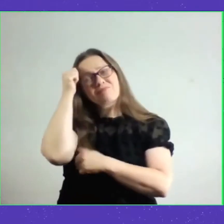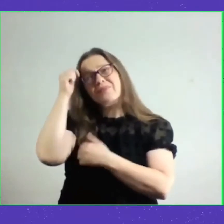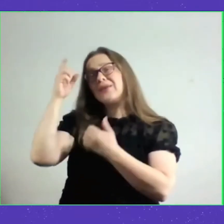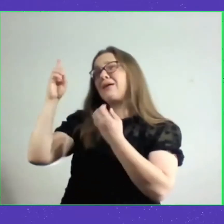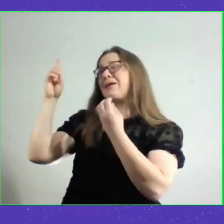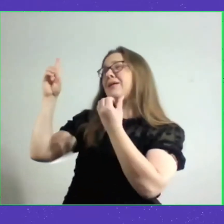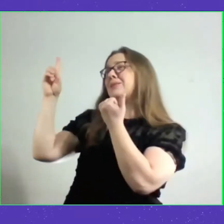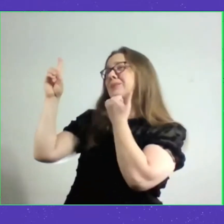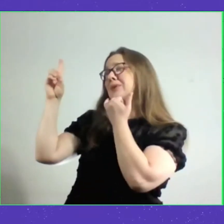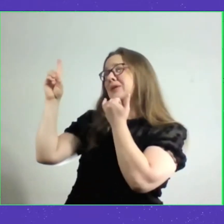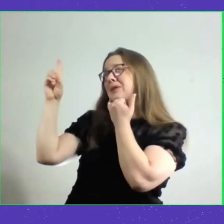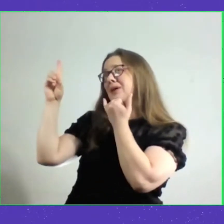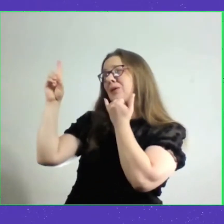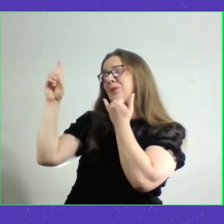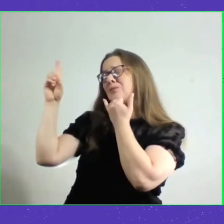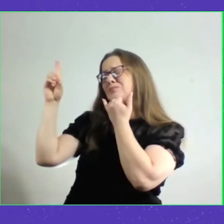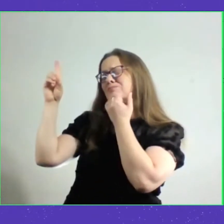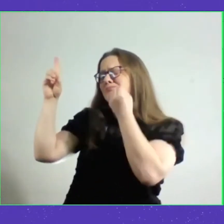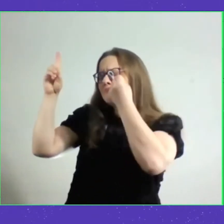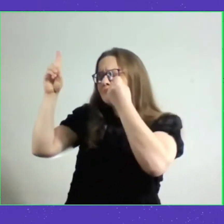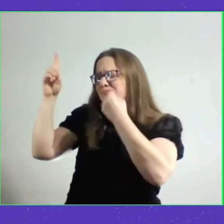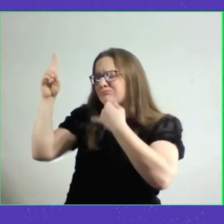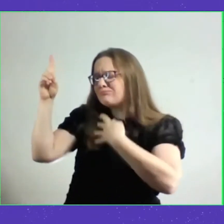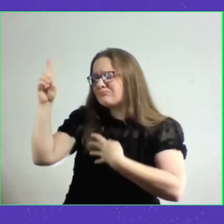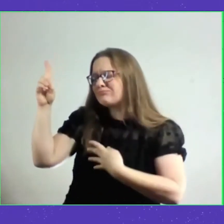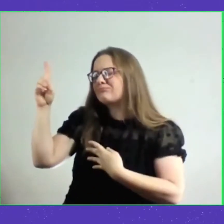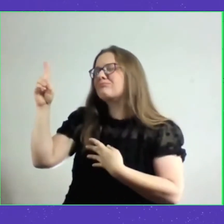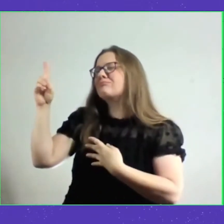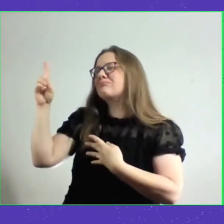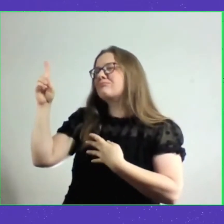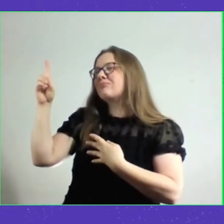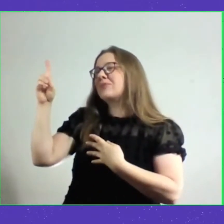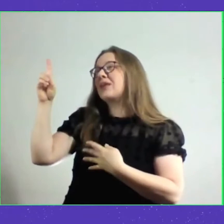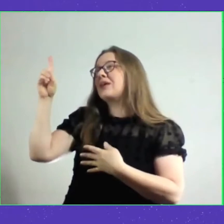confessar. E aí o seu coração vai sendo purificado.